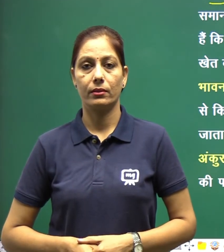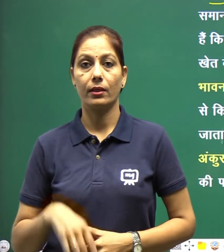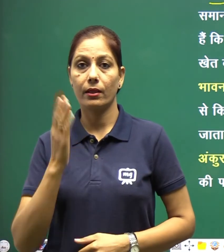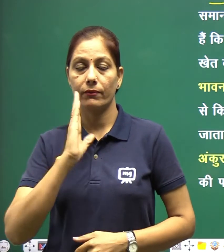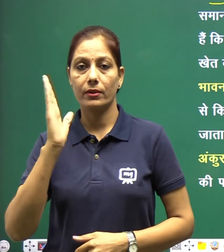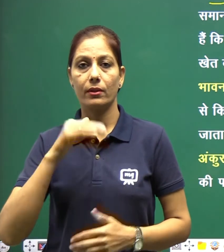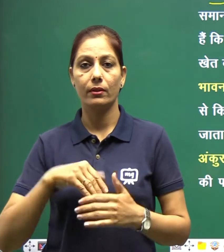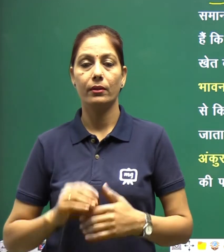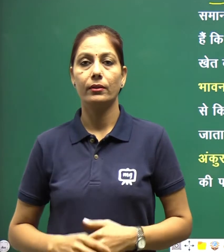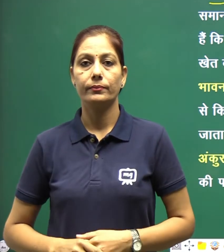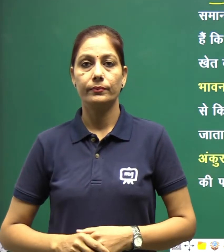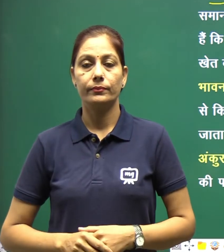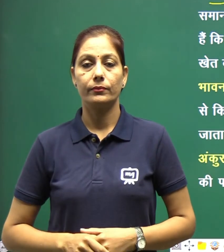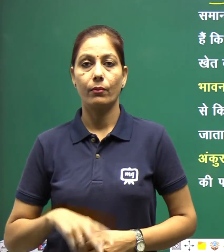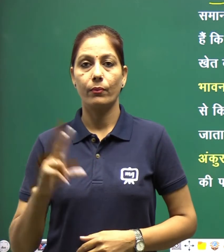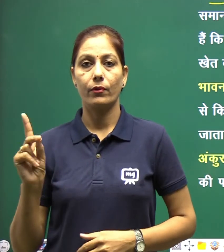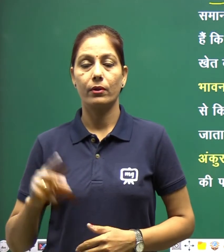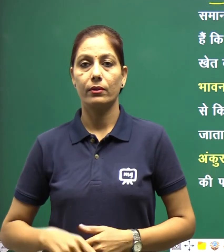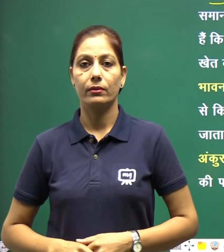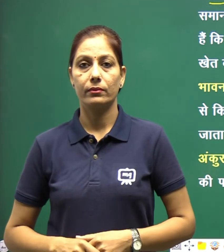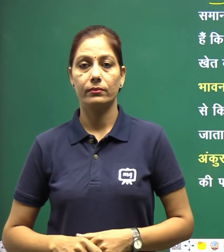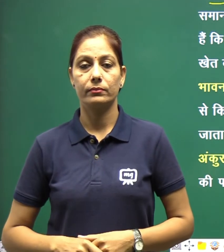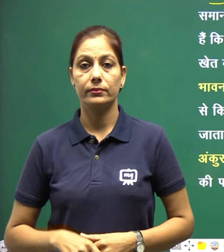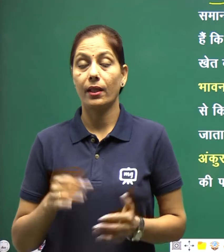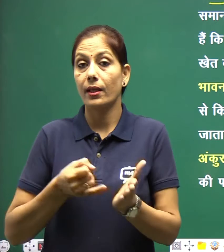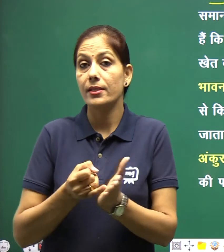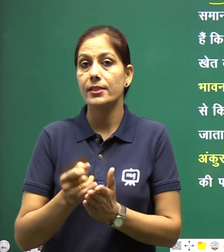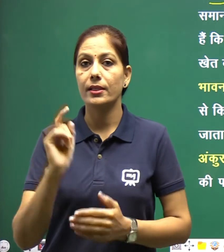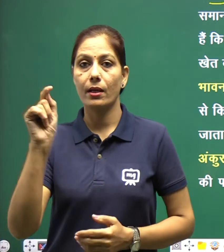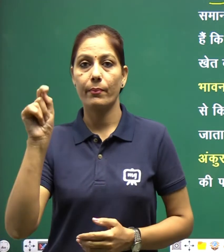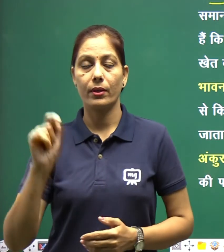कविता व कृषि कार्य में